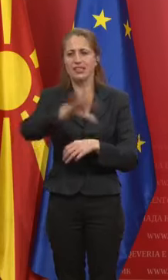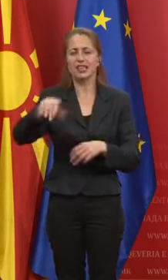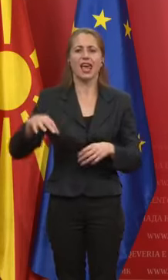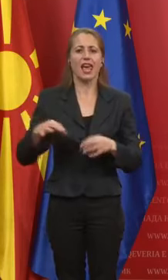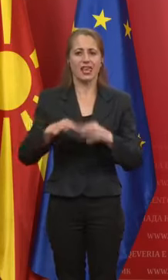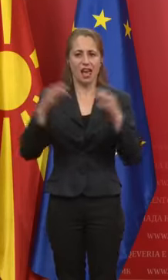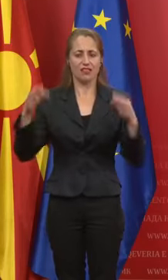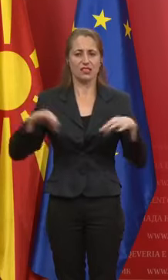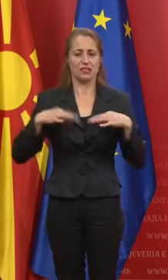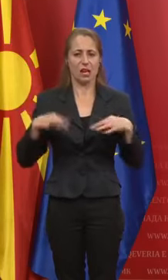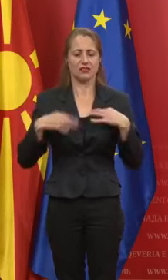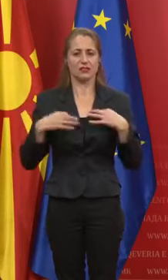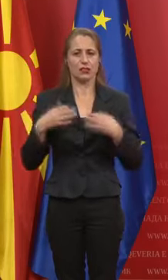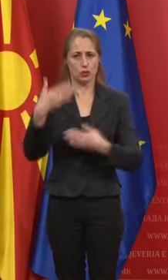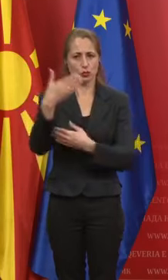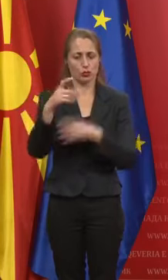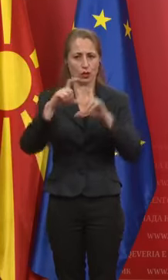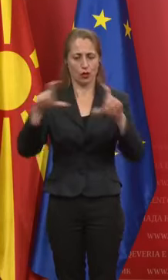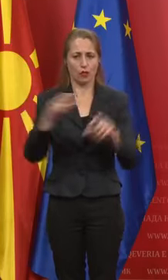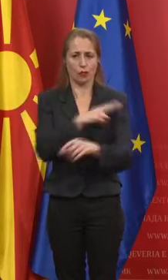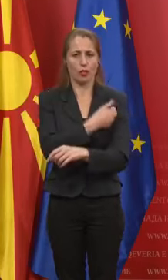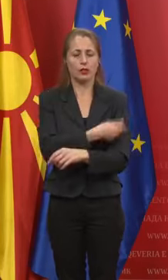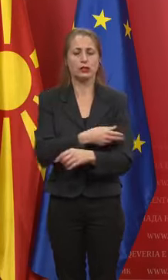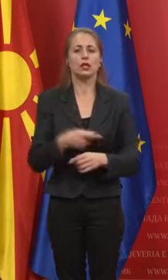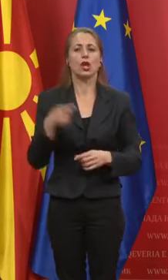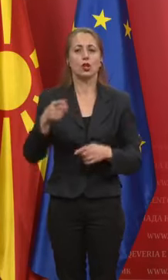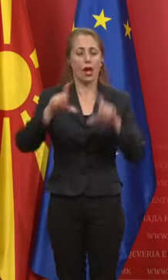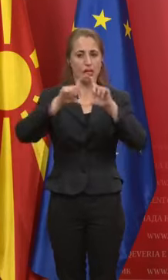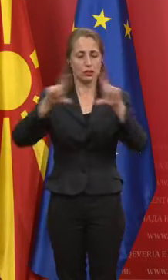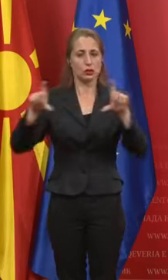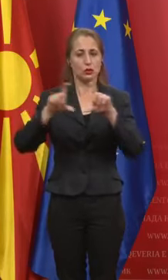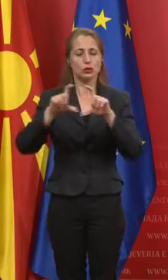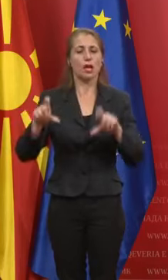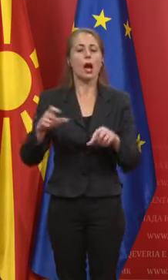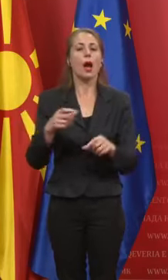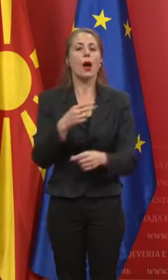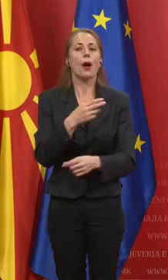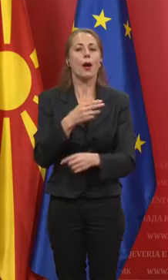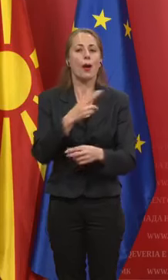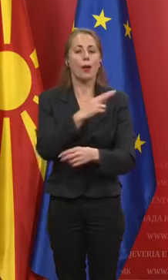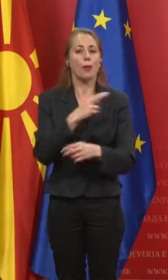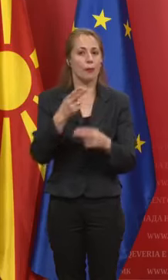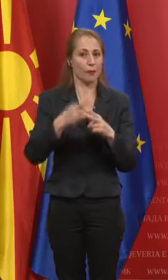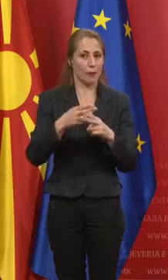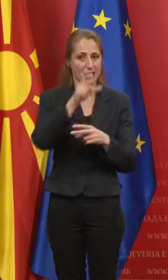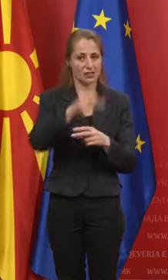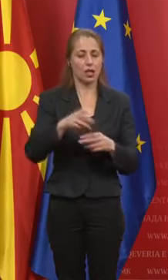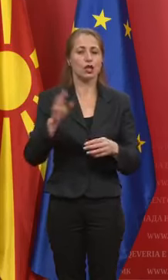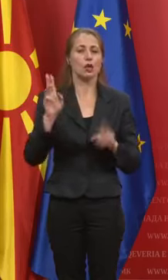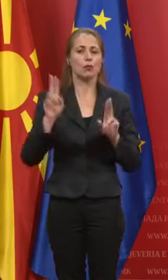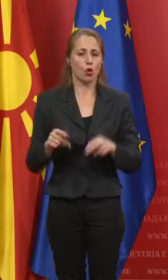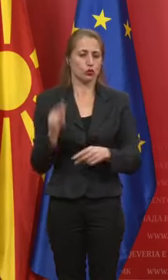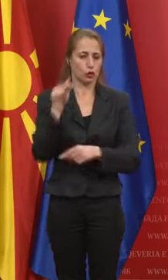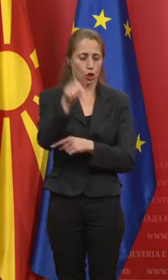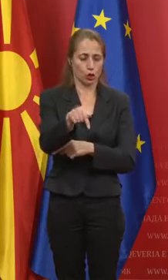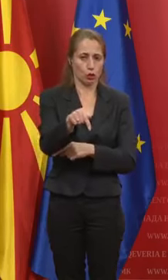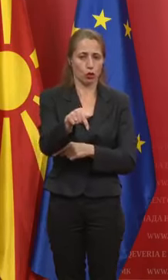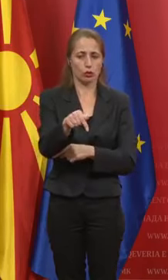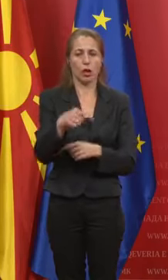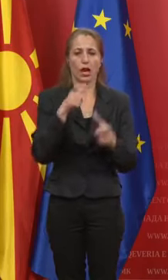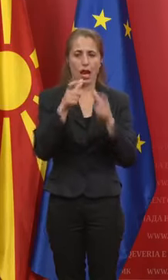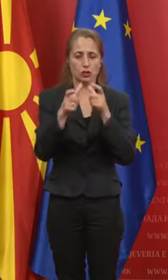здравствени установи. Така да тоа се институциите во кои што пациентите или било кој може да се обрати. Го осудувам